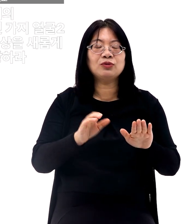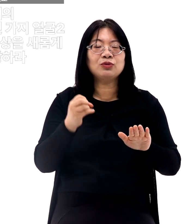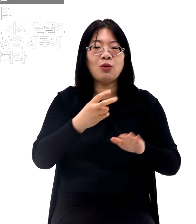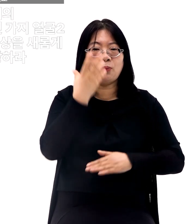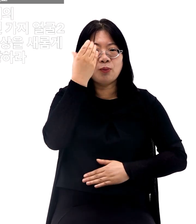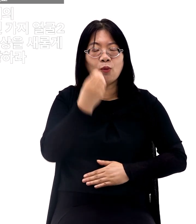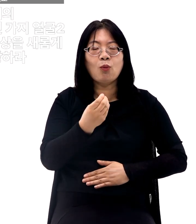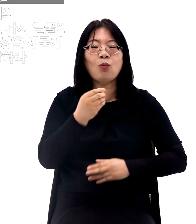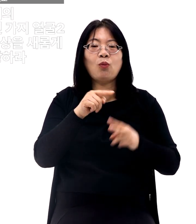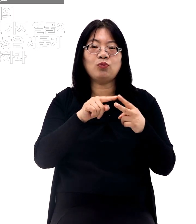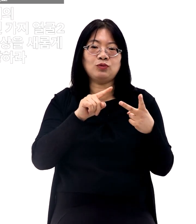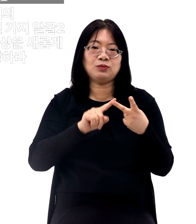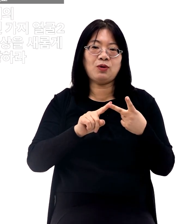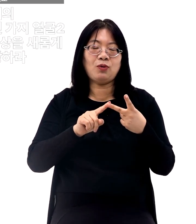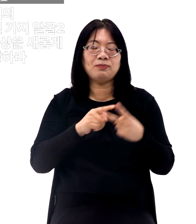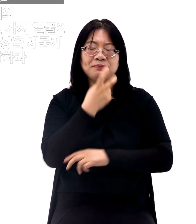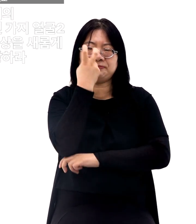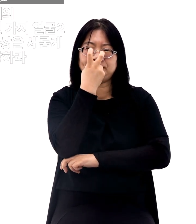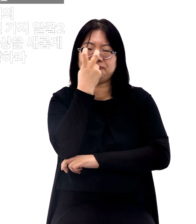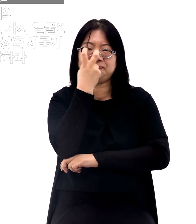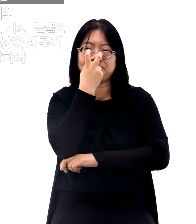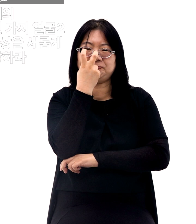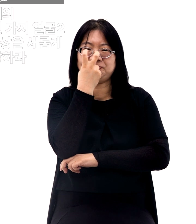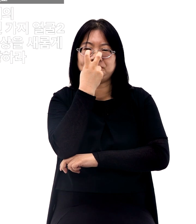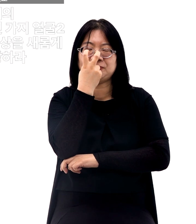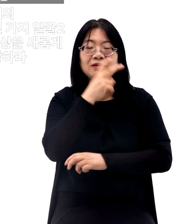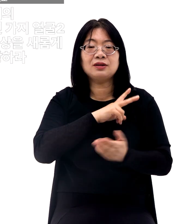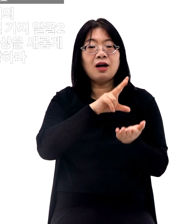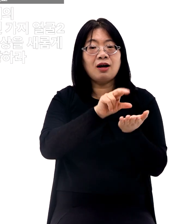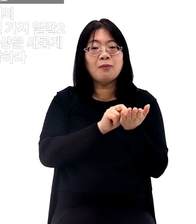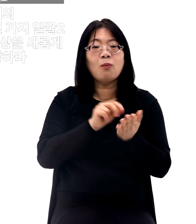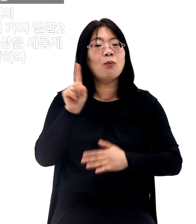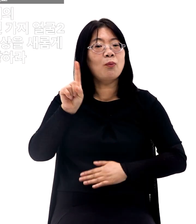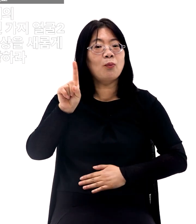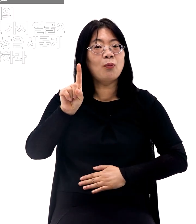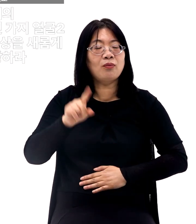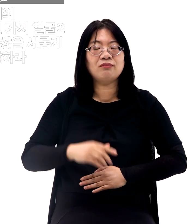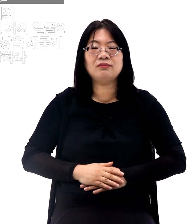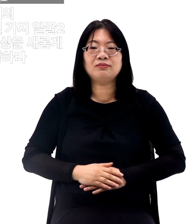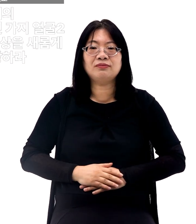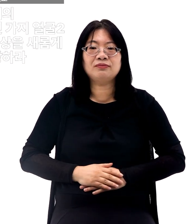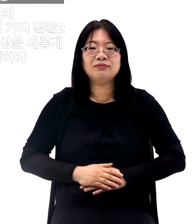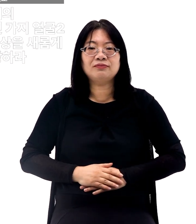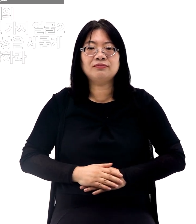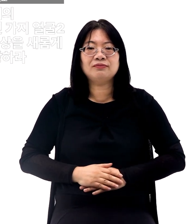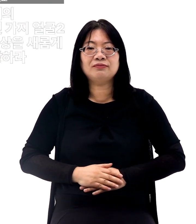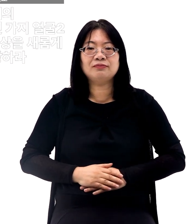두 차례 쭉 살펴봤는데, 제목이 뭐냐면